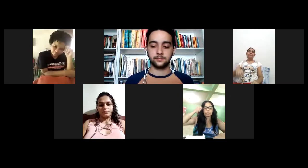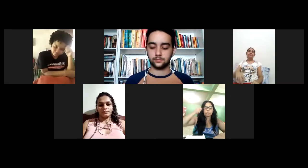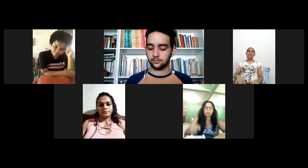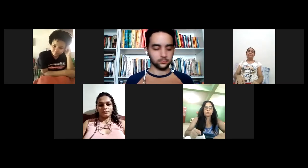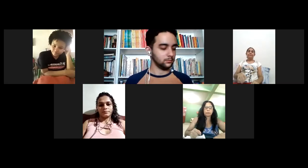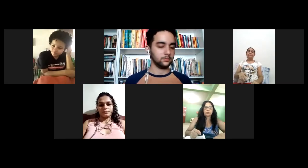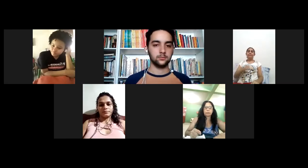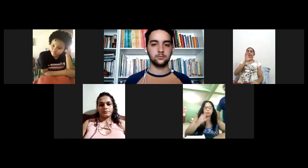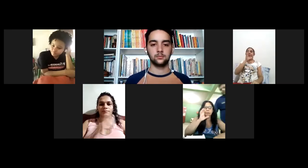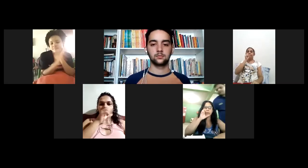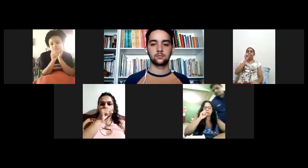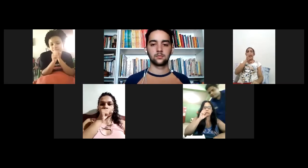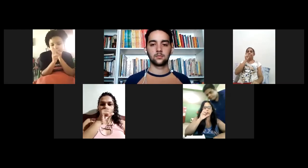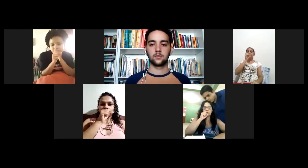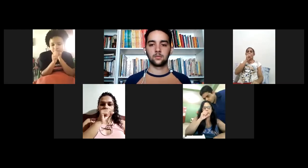laranja,